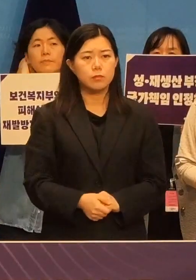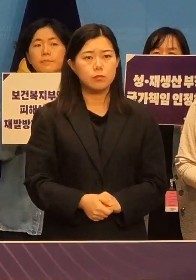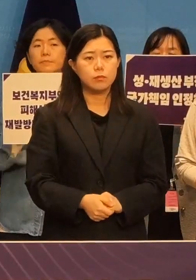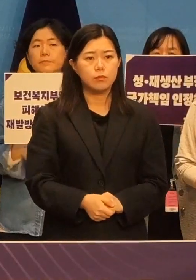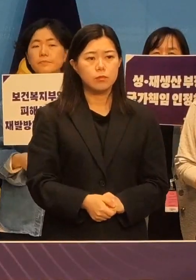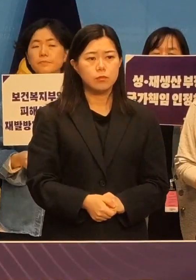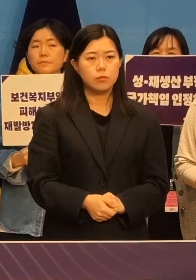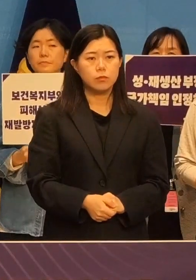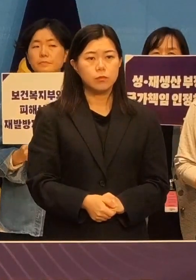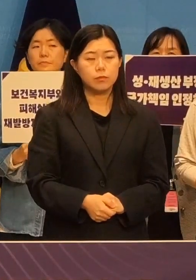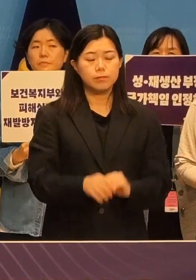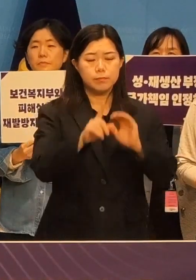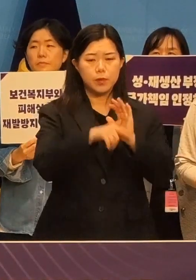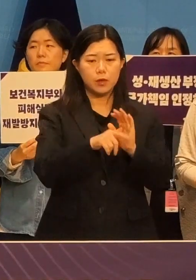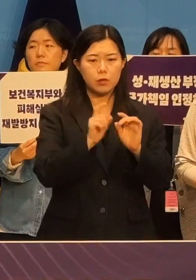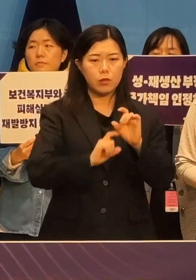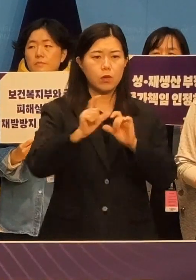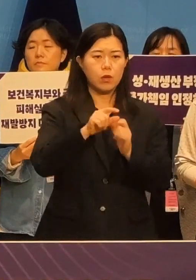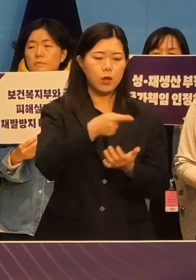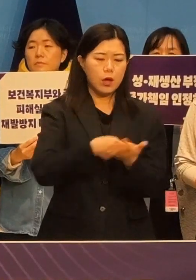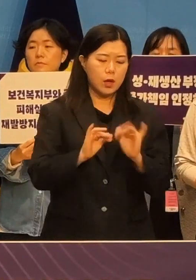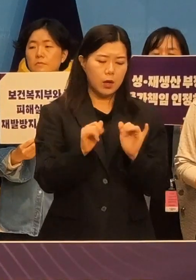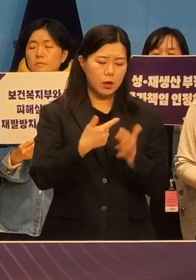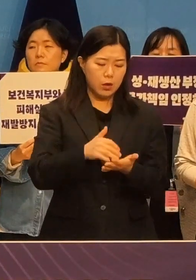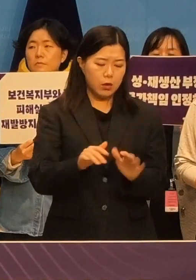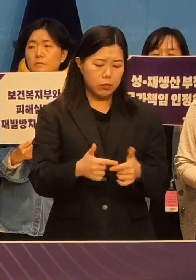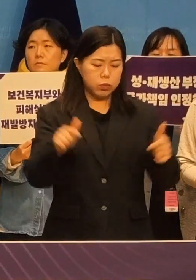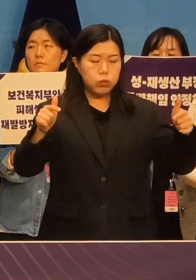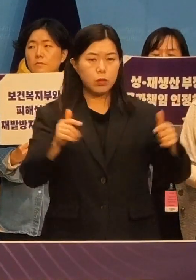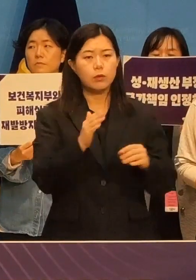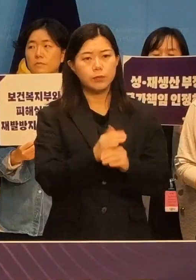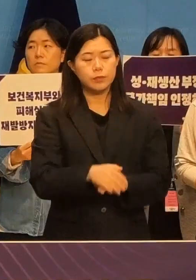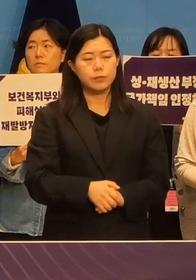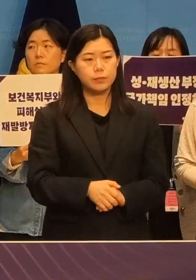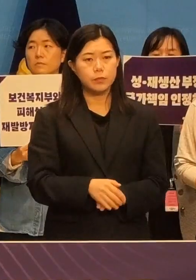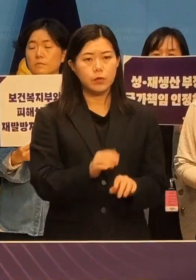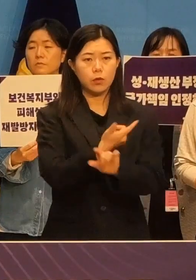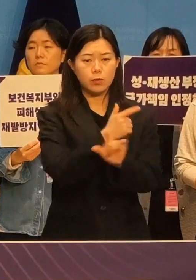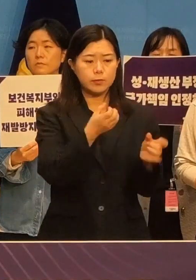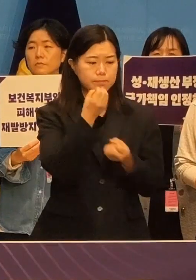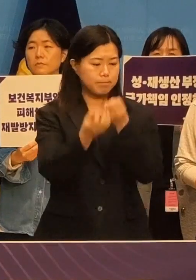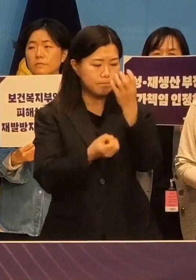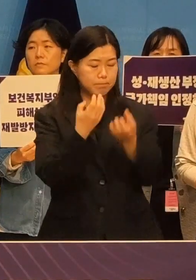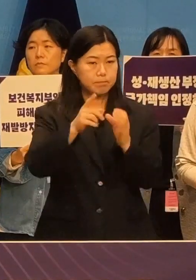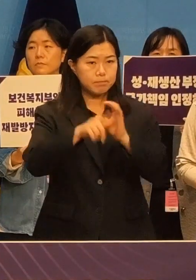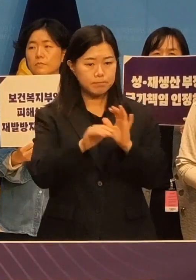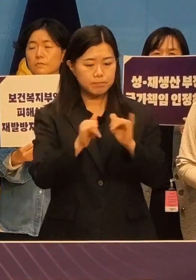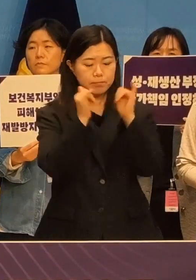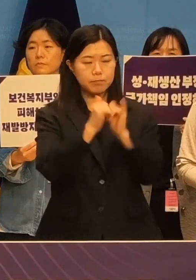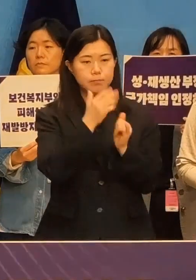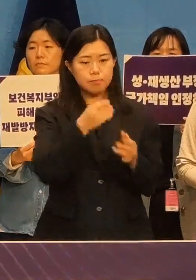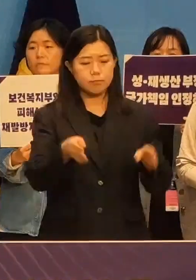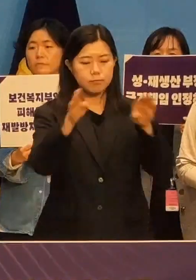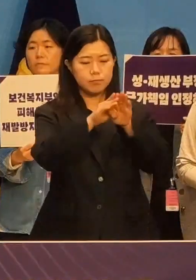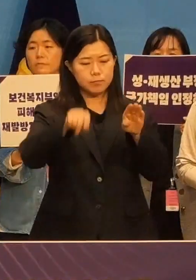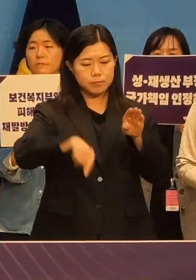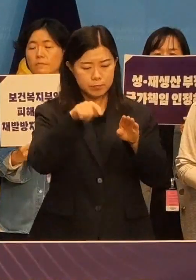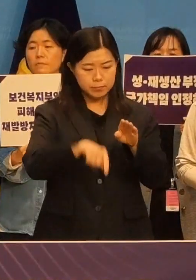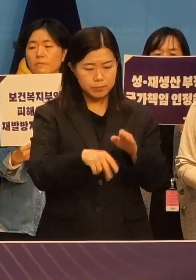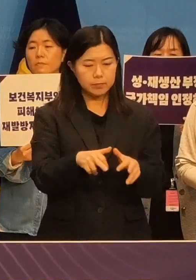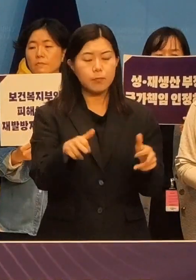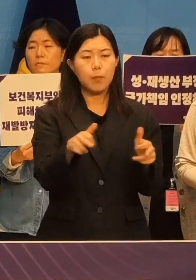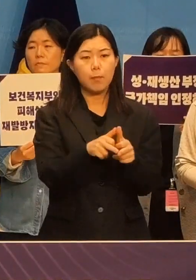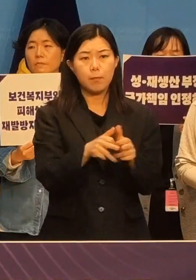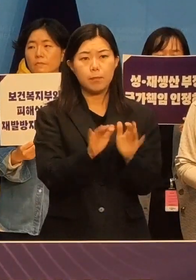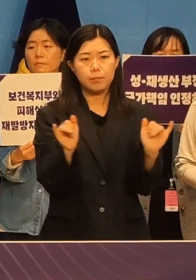사이 더 많은 피해자가 발생했습니다. 다수의 증언을 통해 사회복지시설 내 장애인에